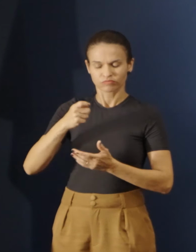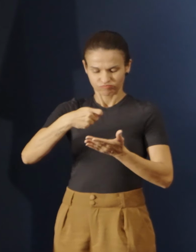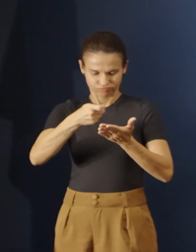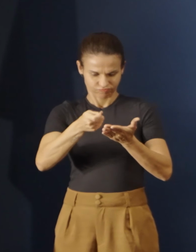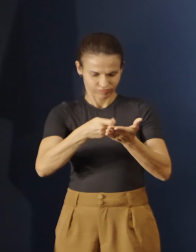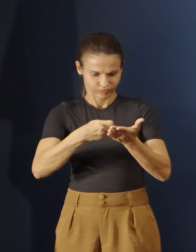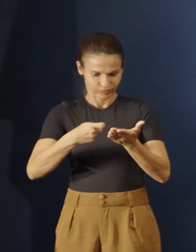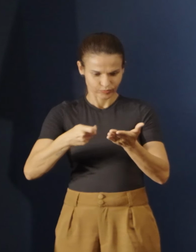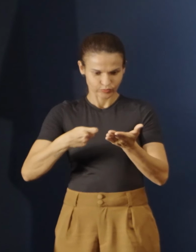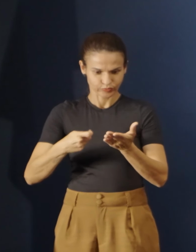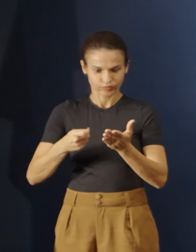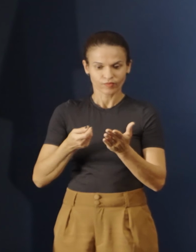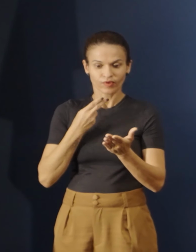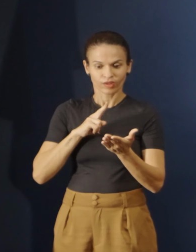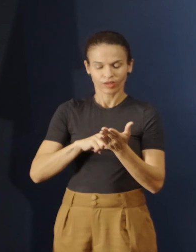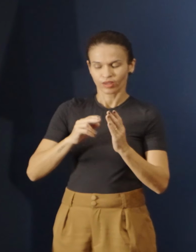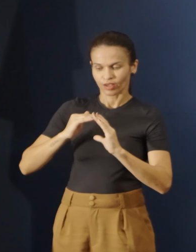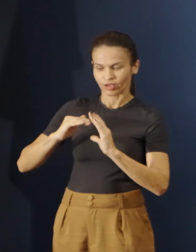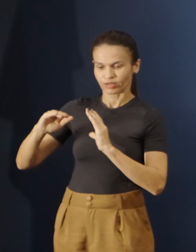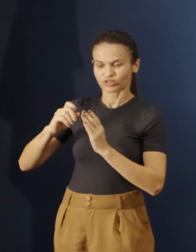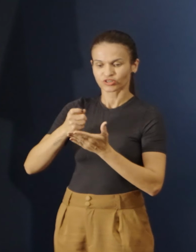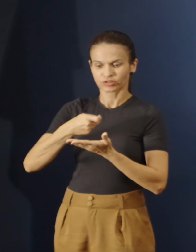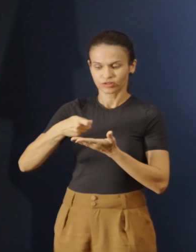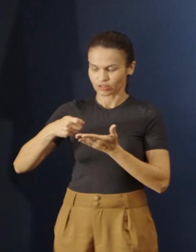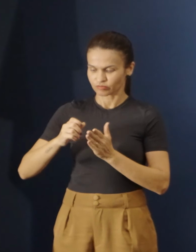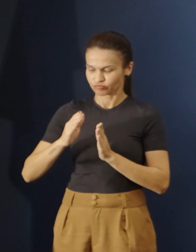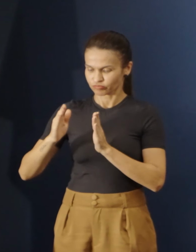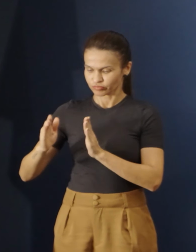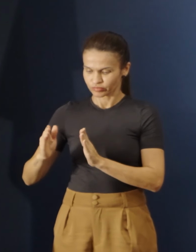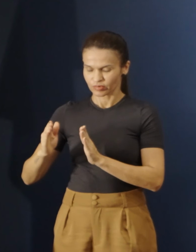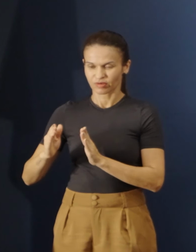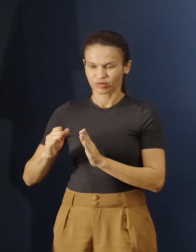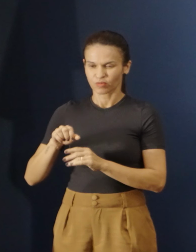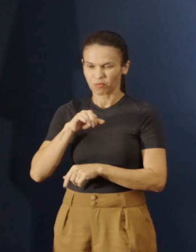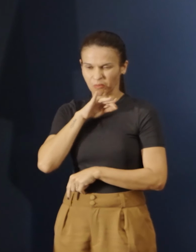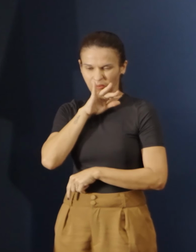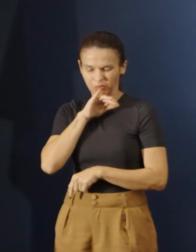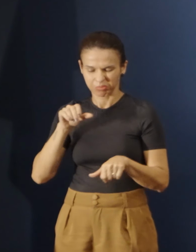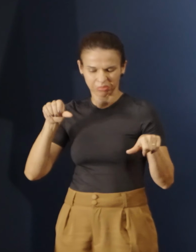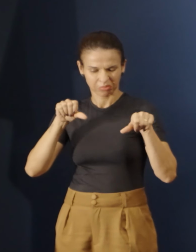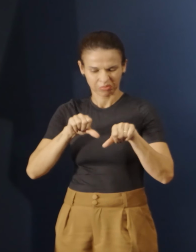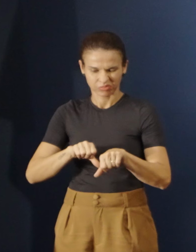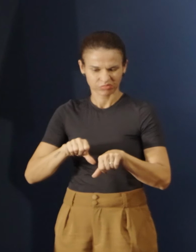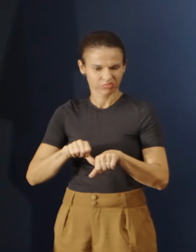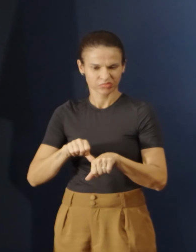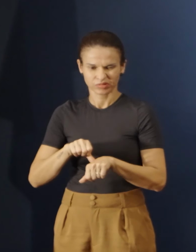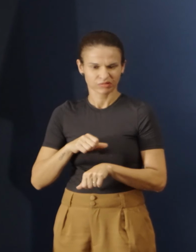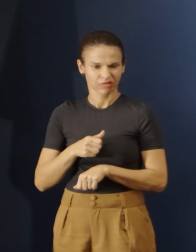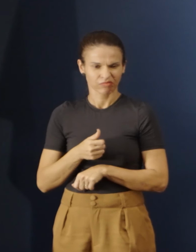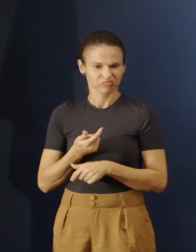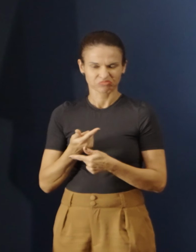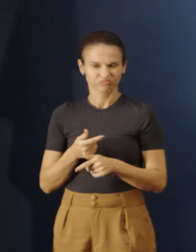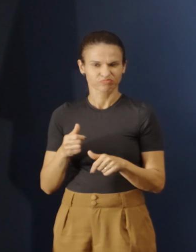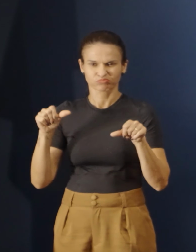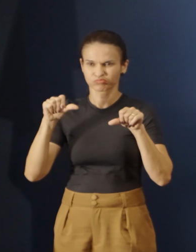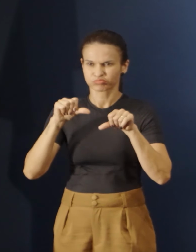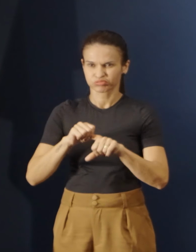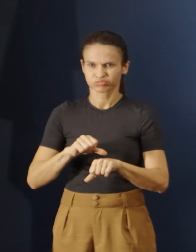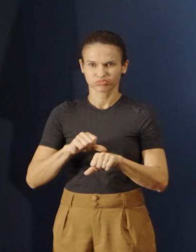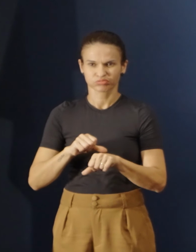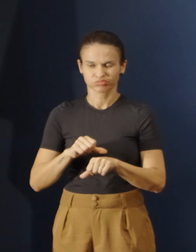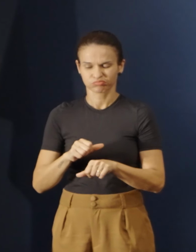Carta para as Icamiabas e escreve assim, ao lado, uma porcaria. Isso não vale nada. Isso não serve para... O Manuel